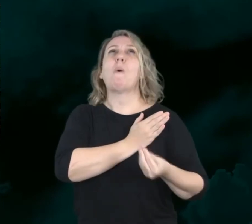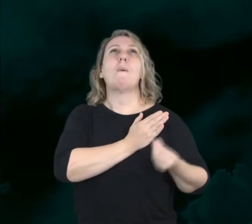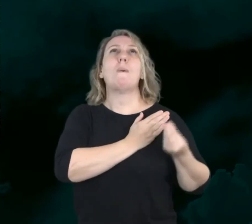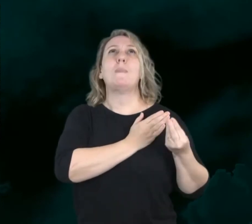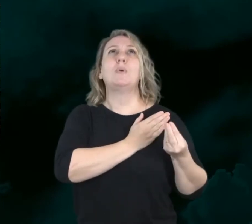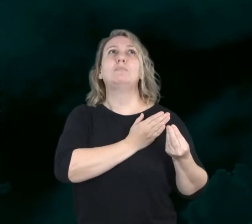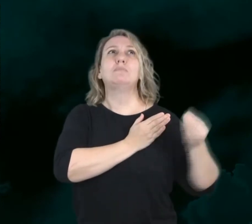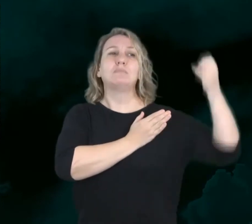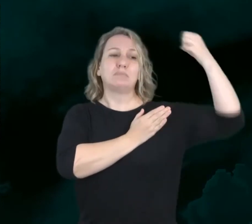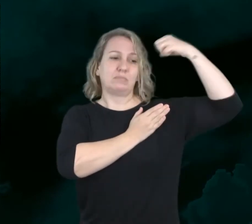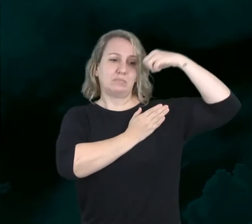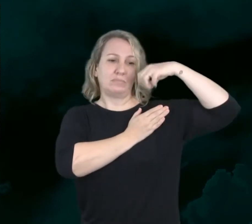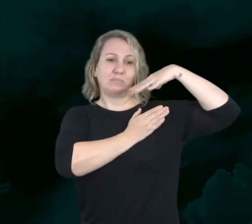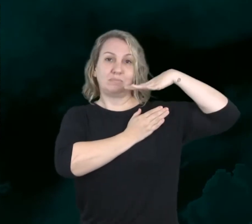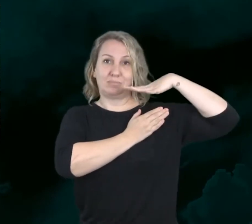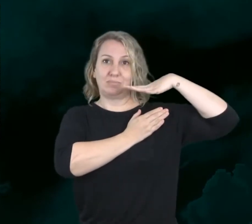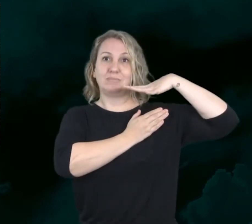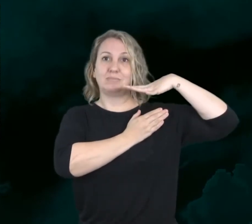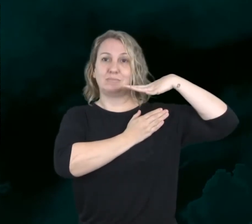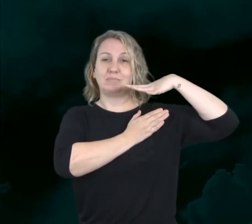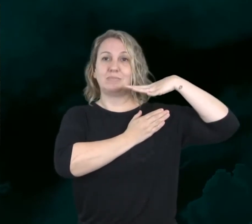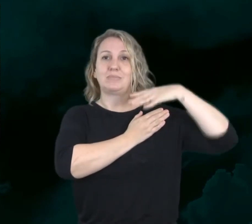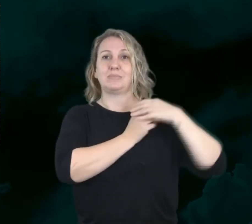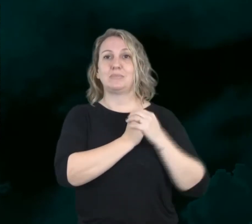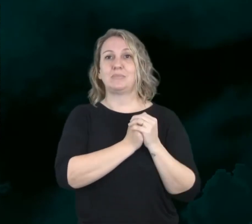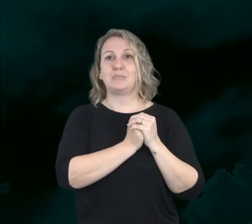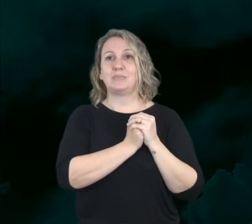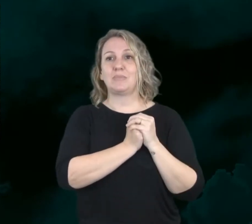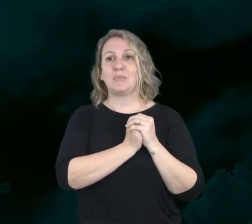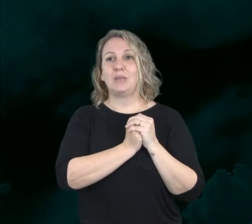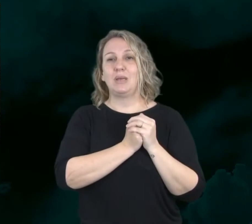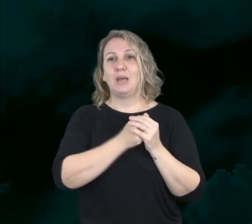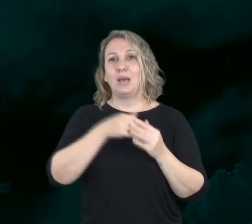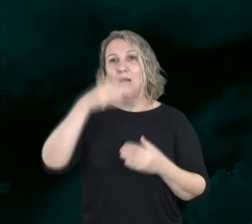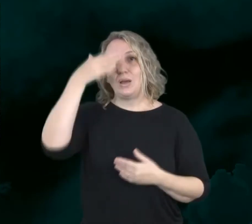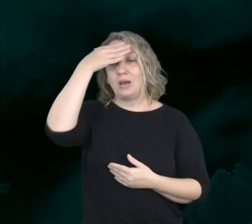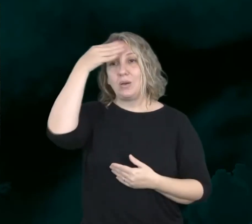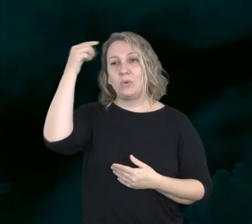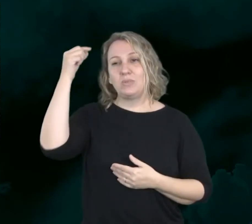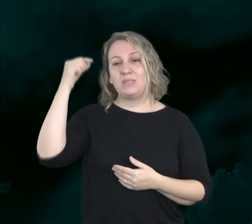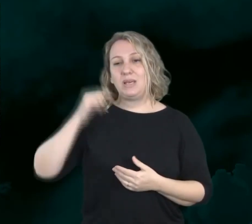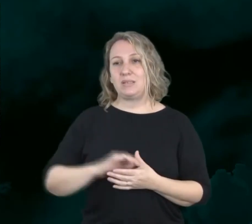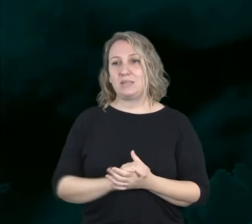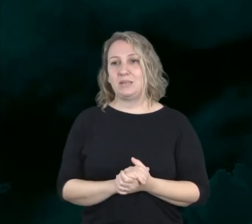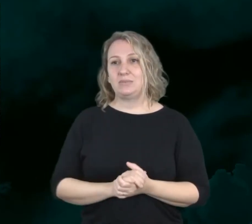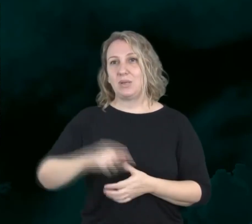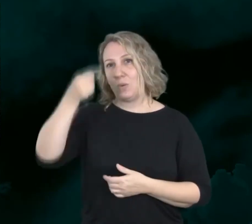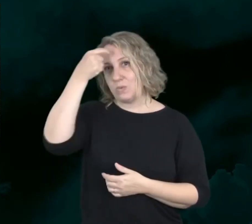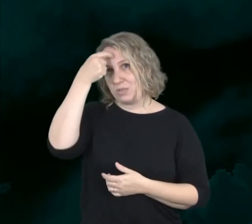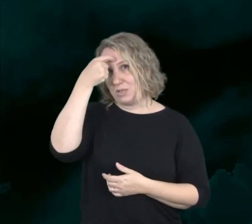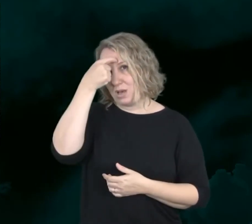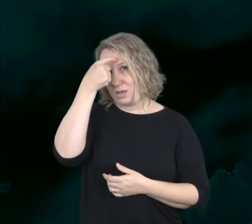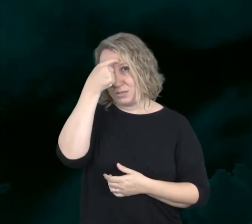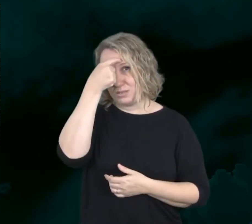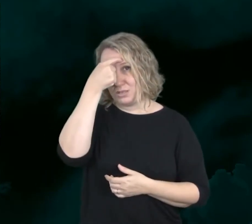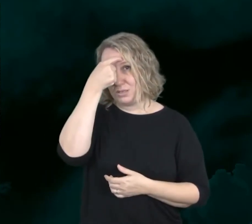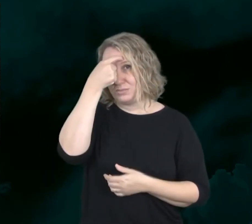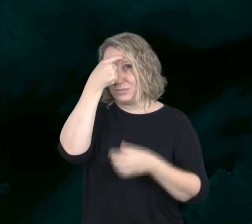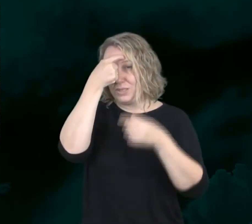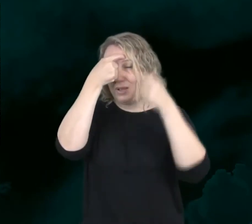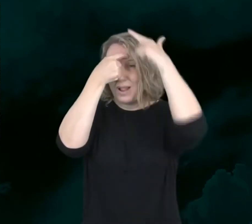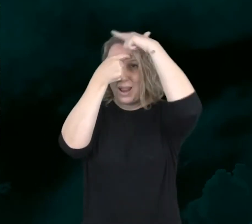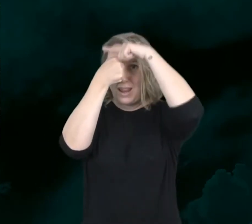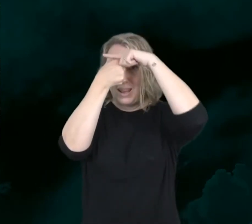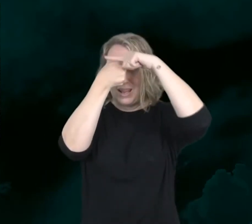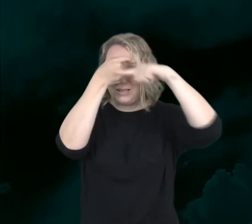ser iluminados, é quando você tem uma consciência limpa, purificada. E como você faz isso? Né? Em 1